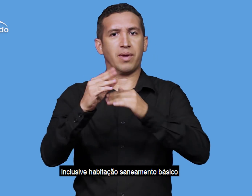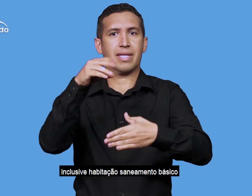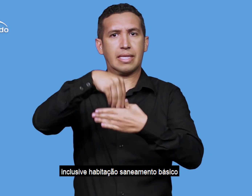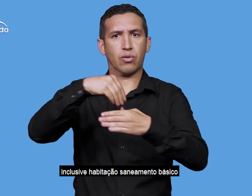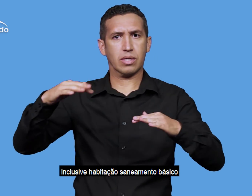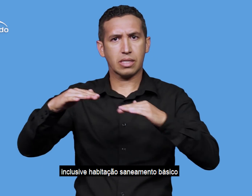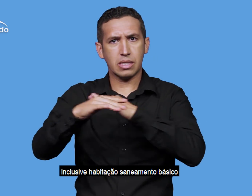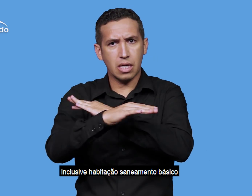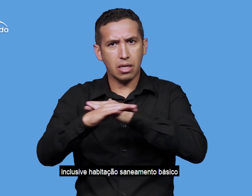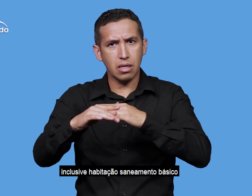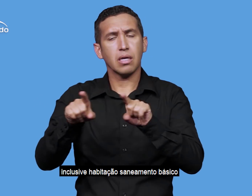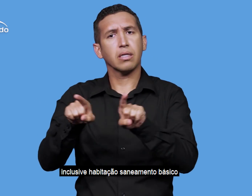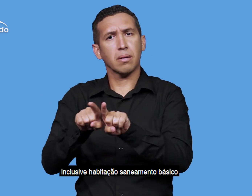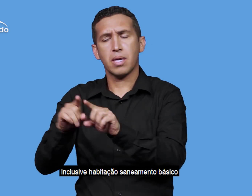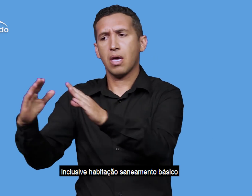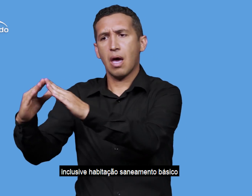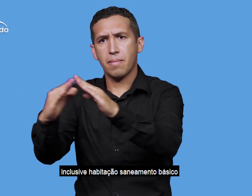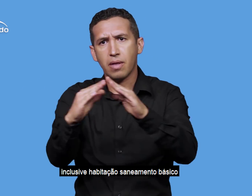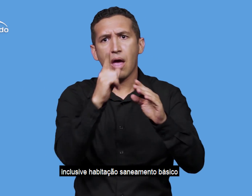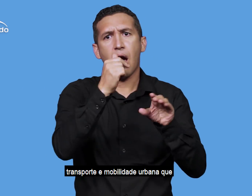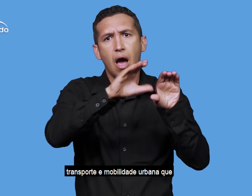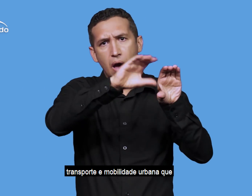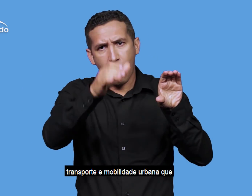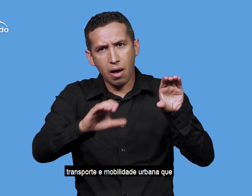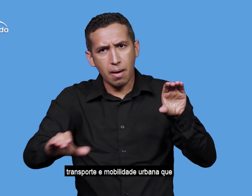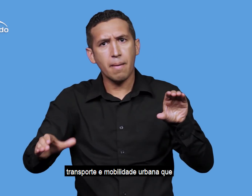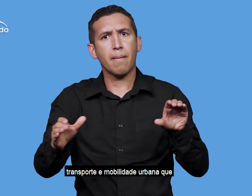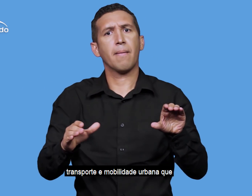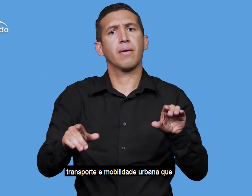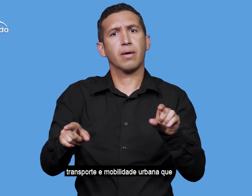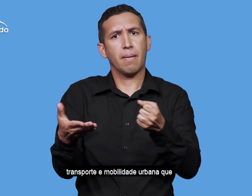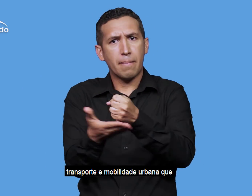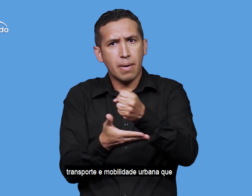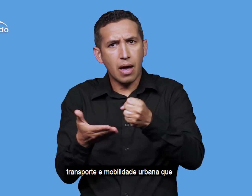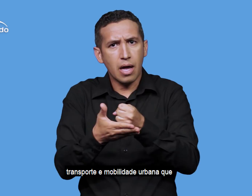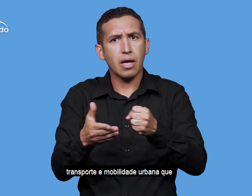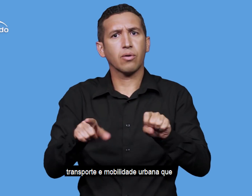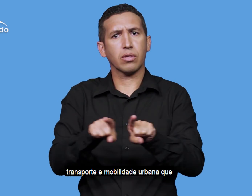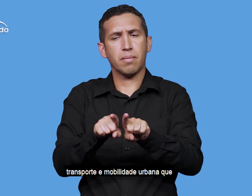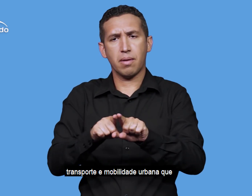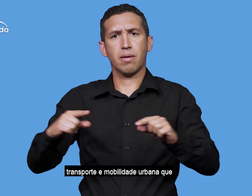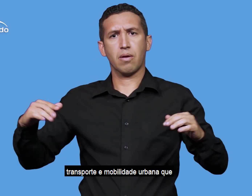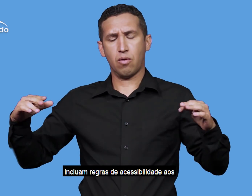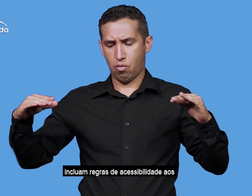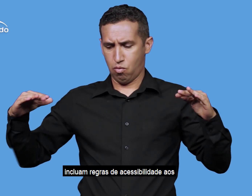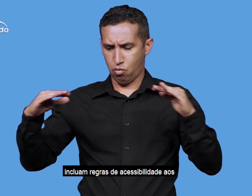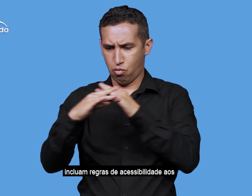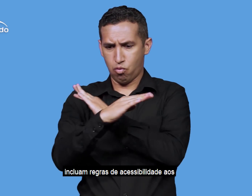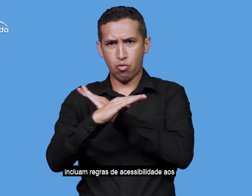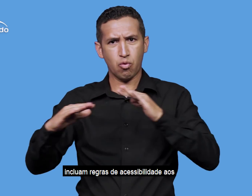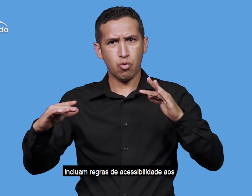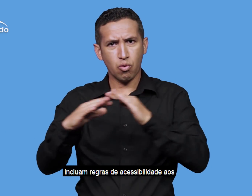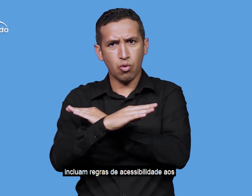inclusive habitação saneamento básico transporte e mobilidade urbana que incluam regras de